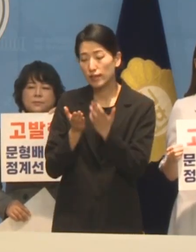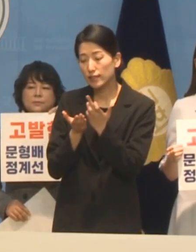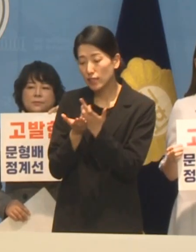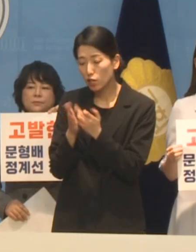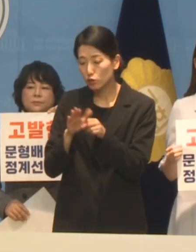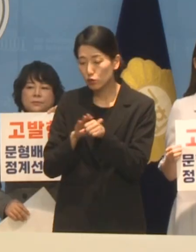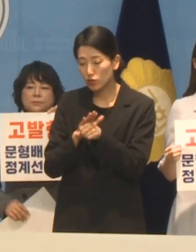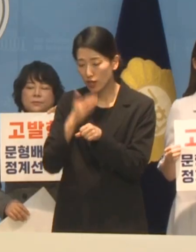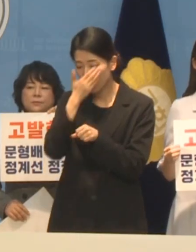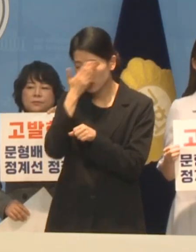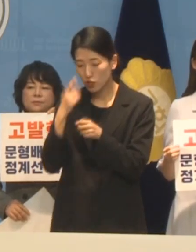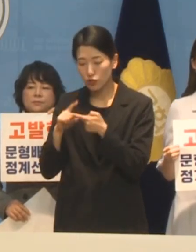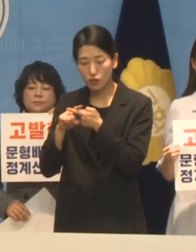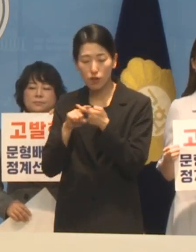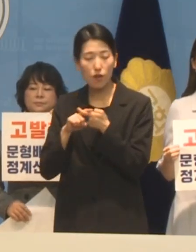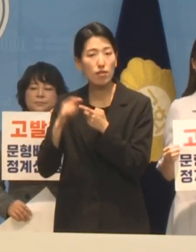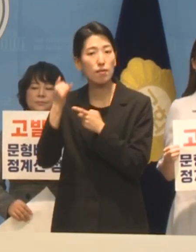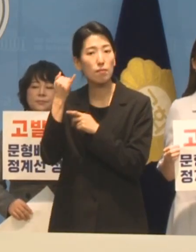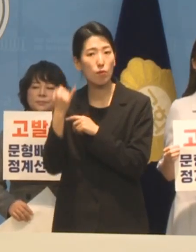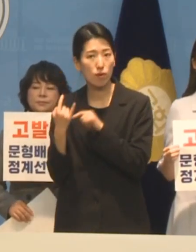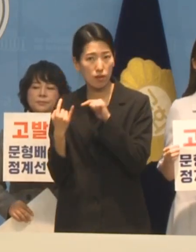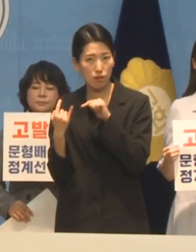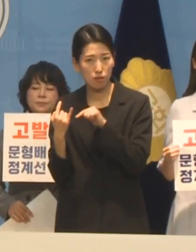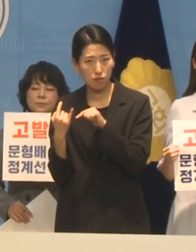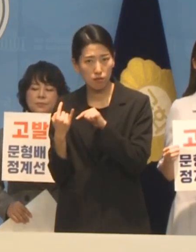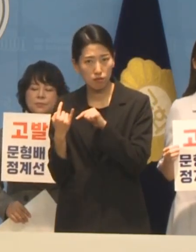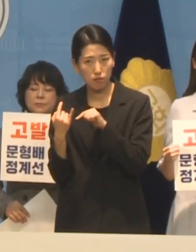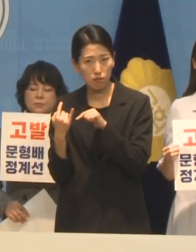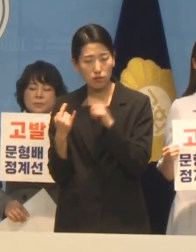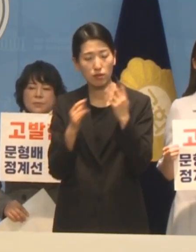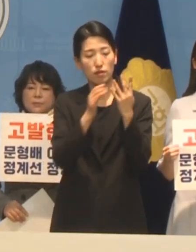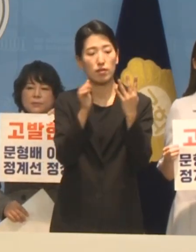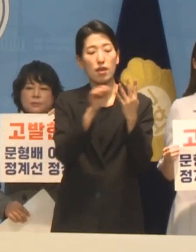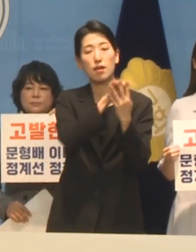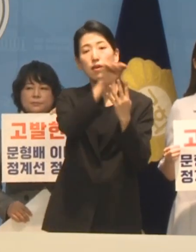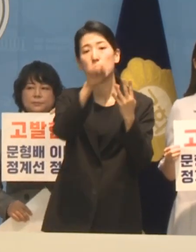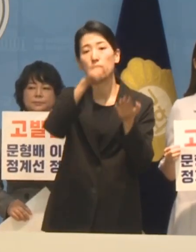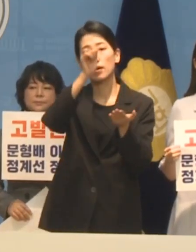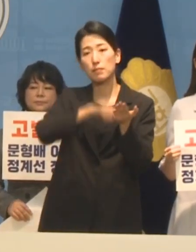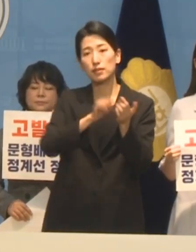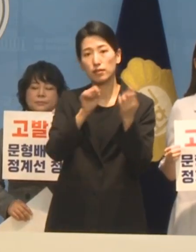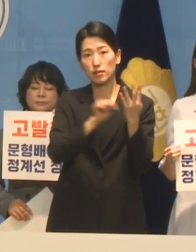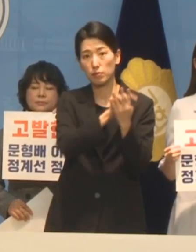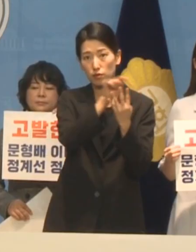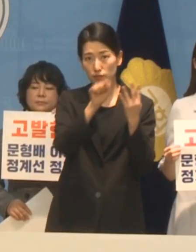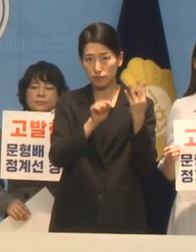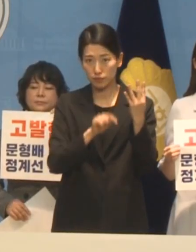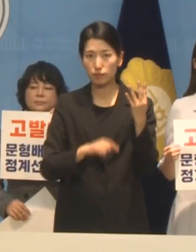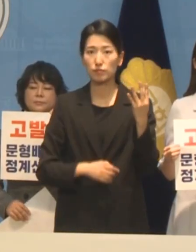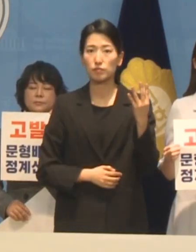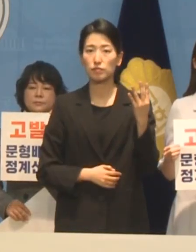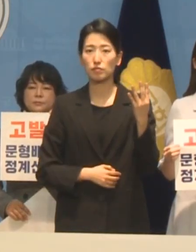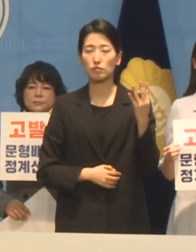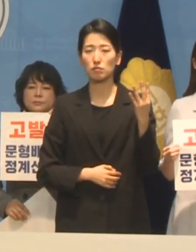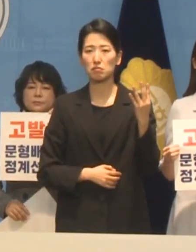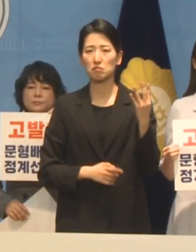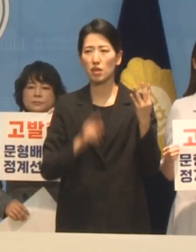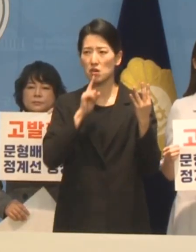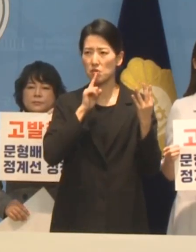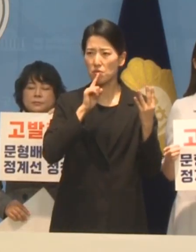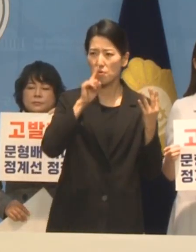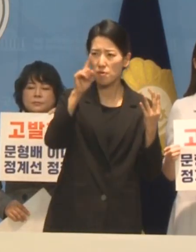제주사랑청년연합회에서 이 문영배, 이미선, 정계선, 정정미 헌법재판관 4명에 대한 그